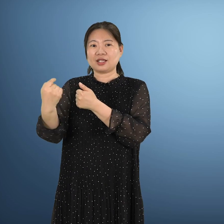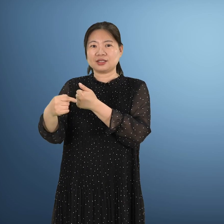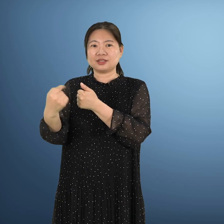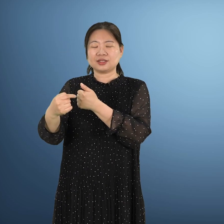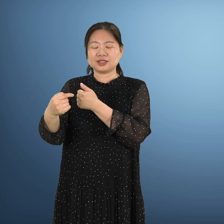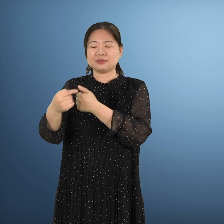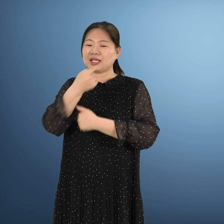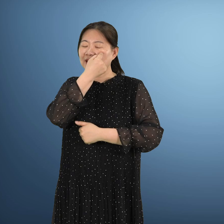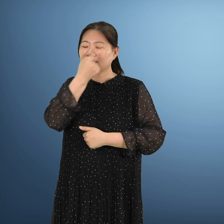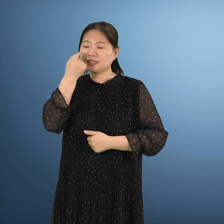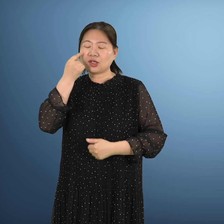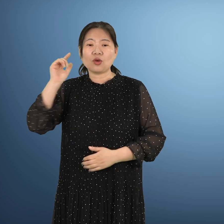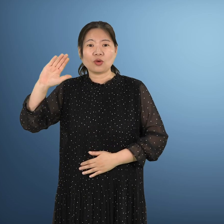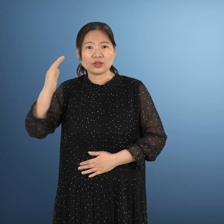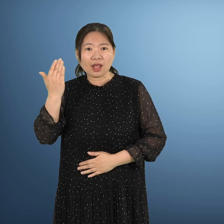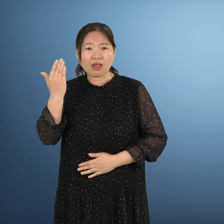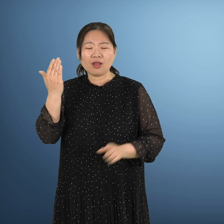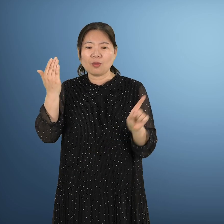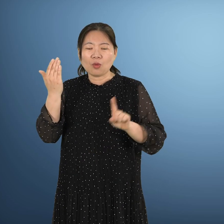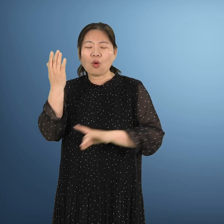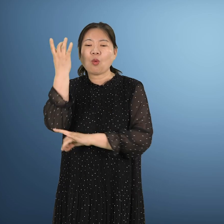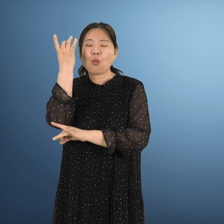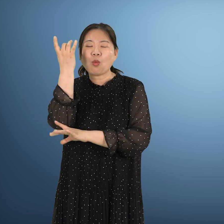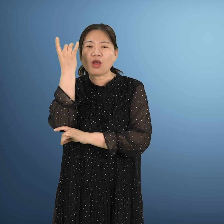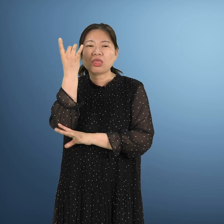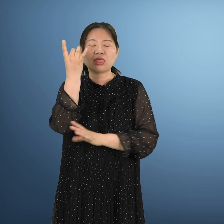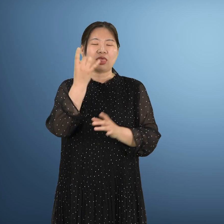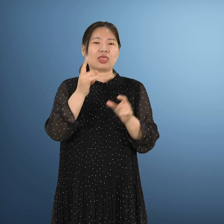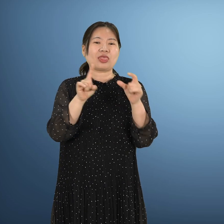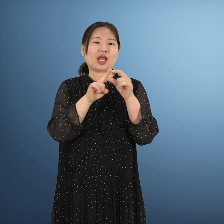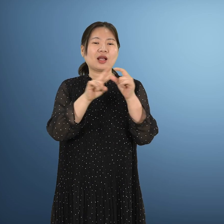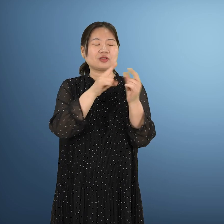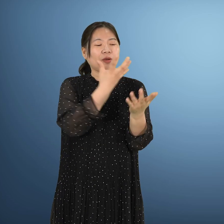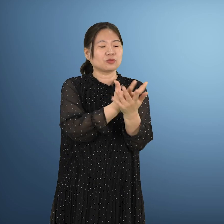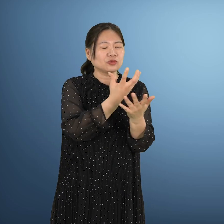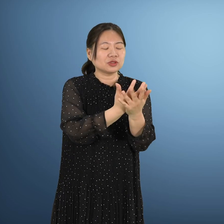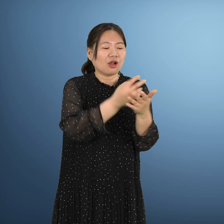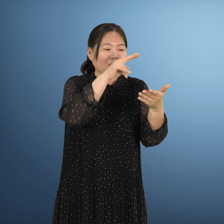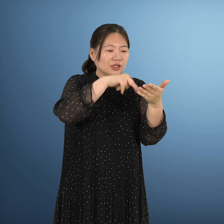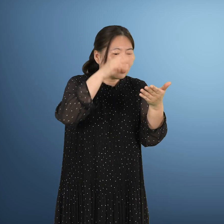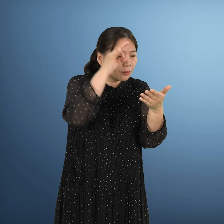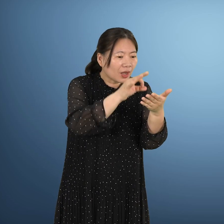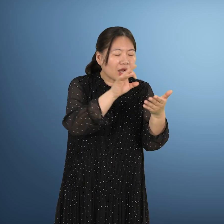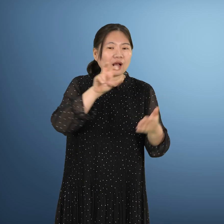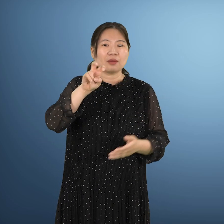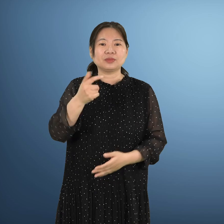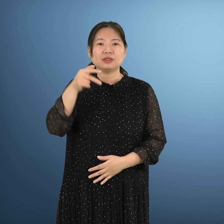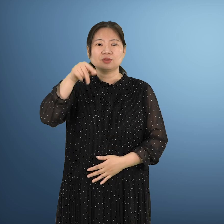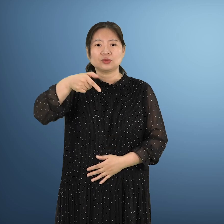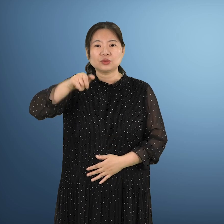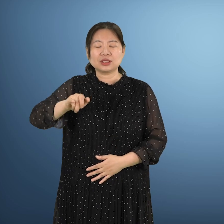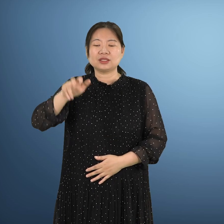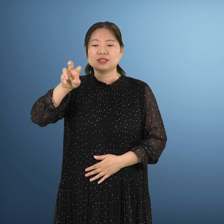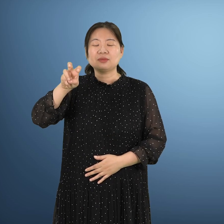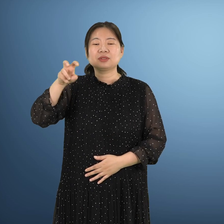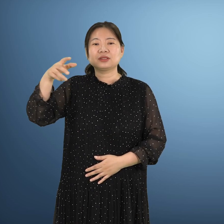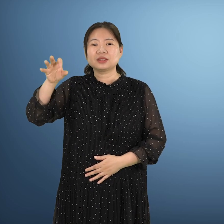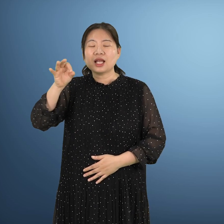가르침의 근거가 되는 원본을 한번 보도록 하십시다. 우선 민수기 30장을 한번